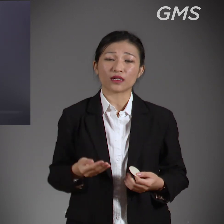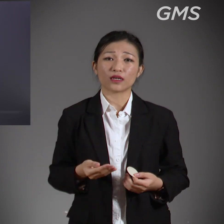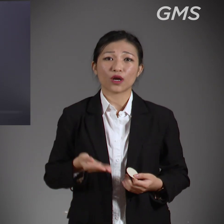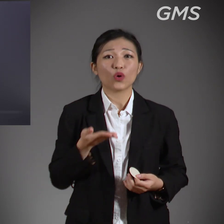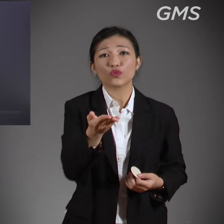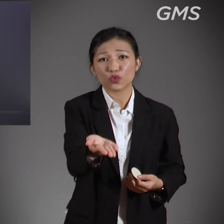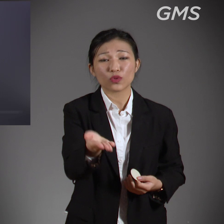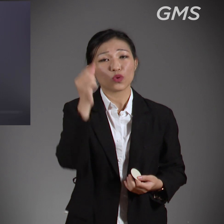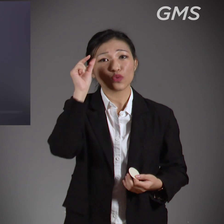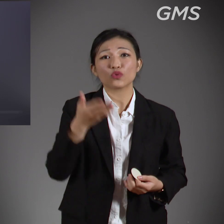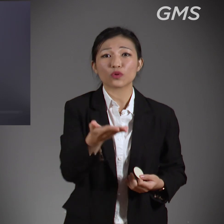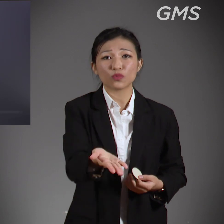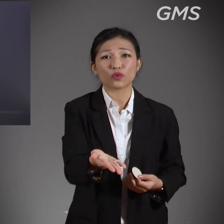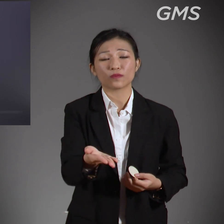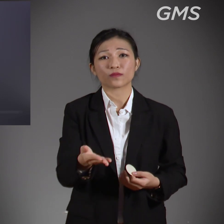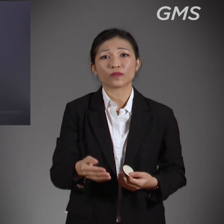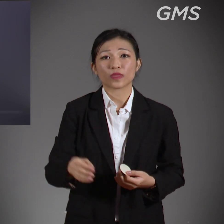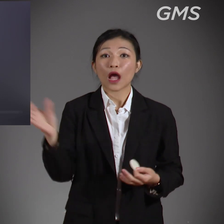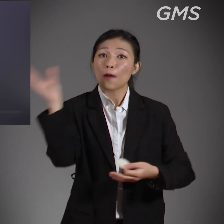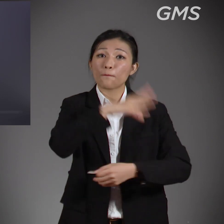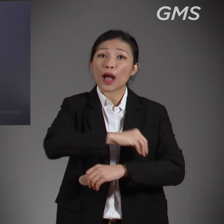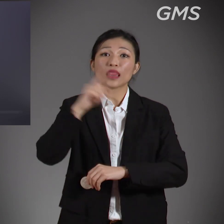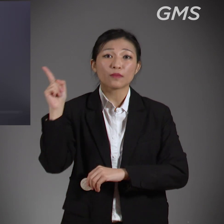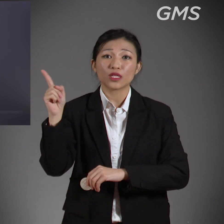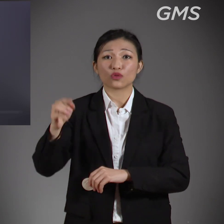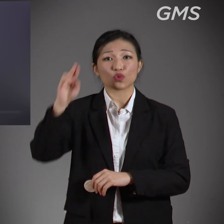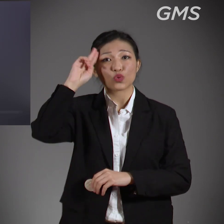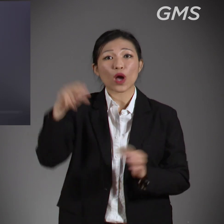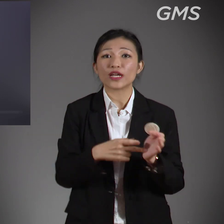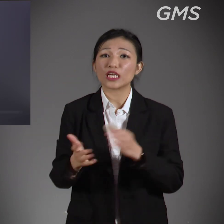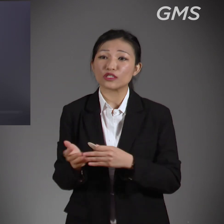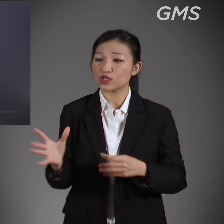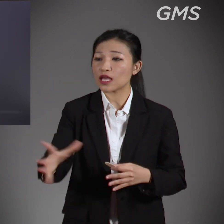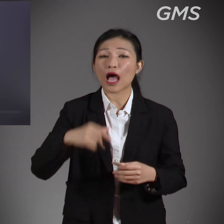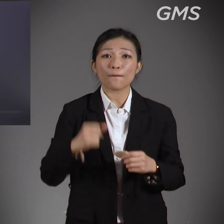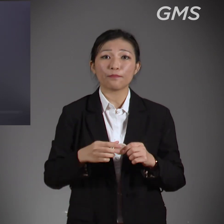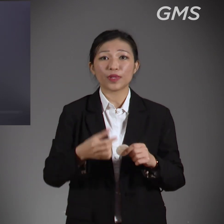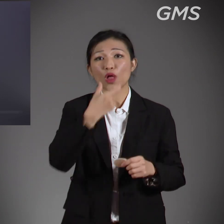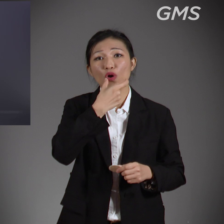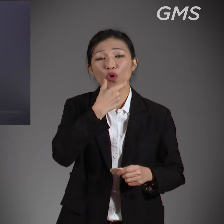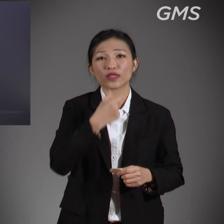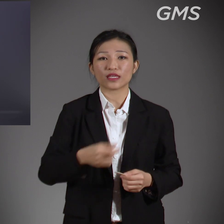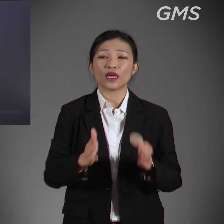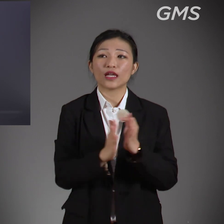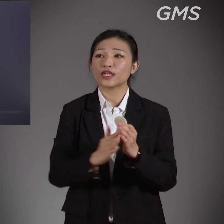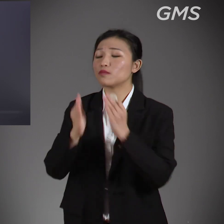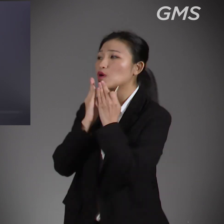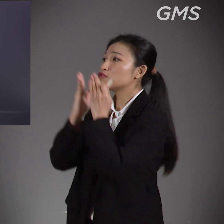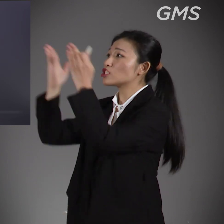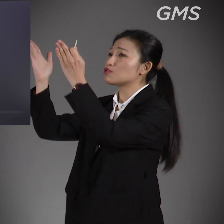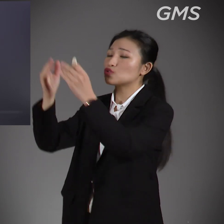pada malam waktu Ia diserahkan, mengambil roti, dan sesudah itu Ia mengucap syukur atasnya,